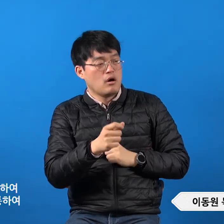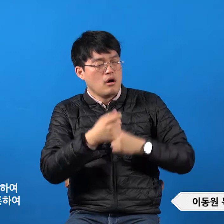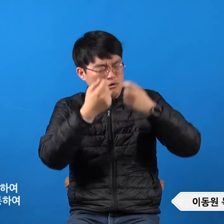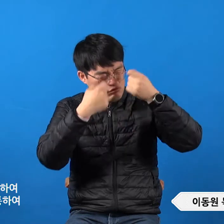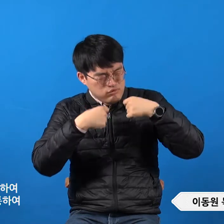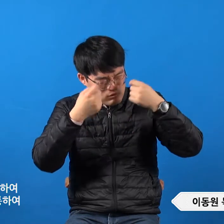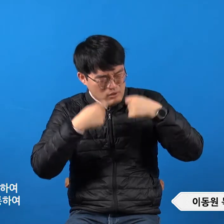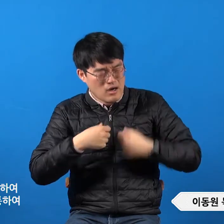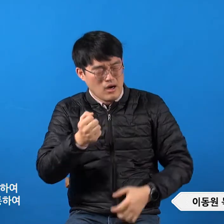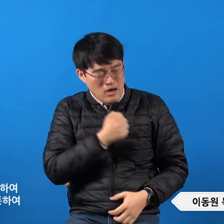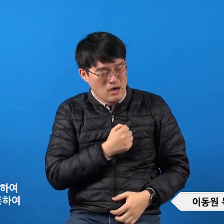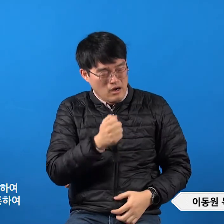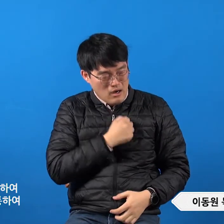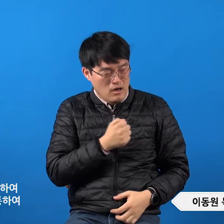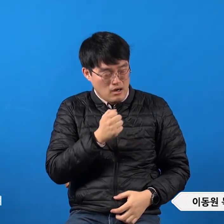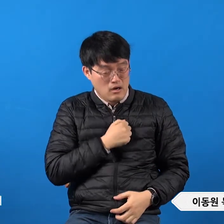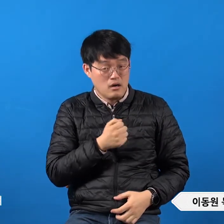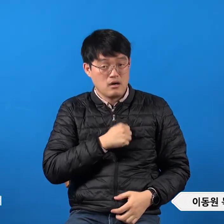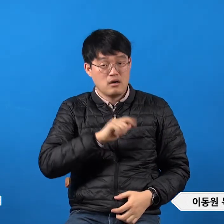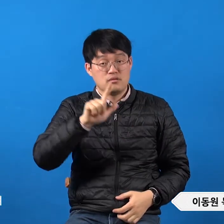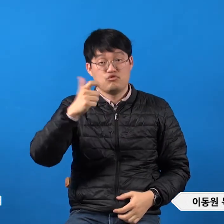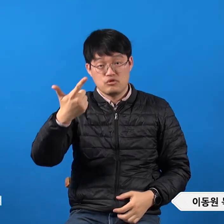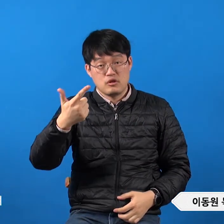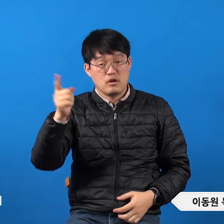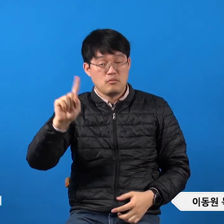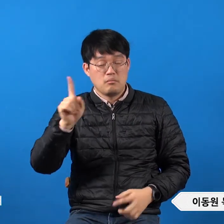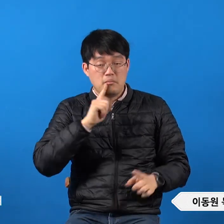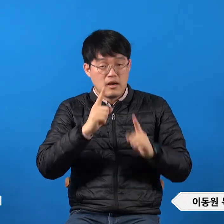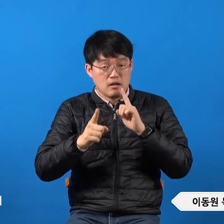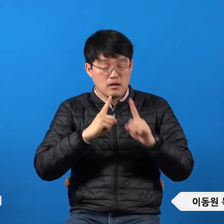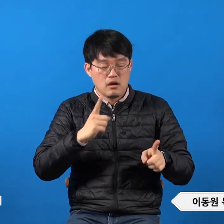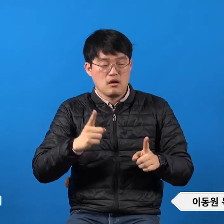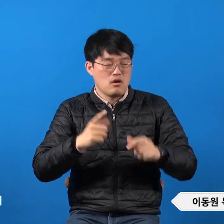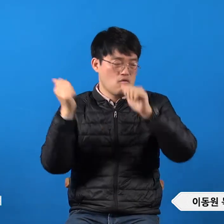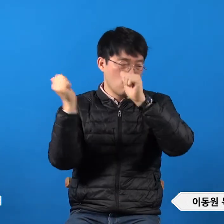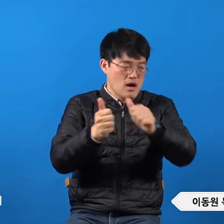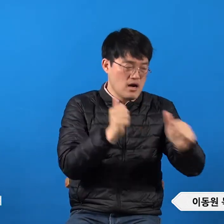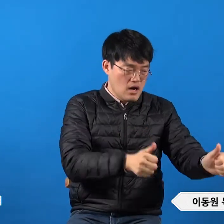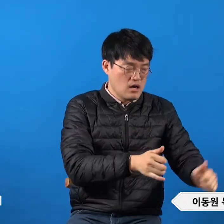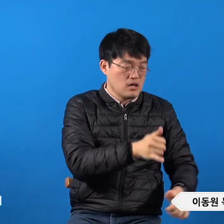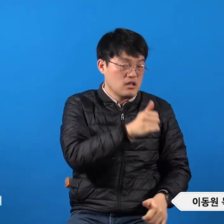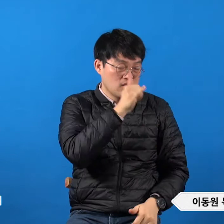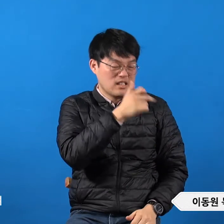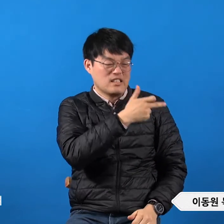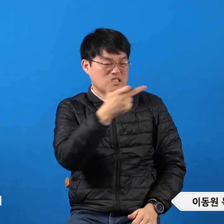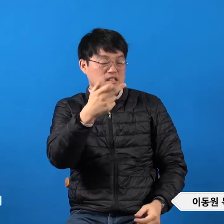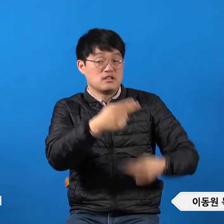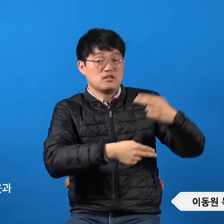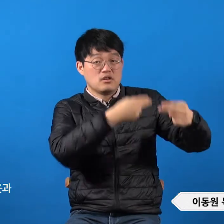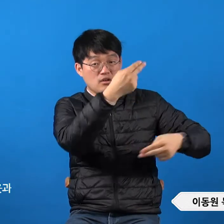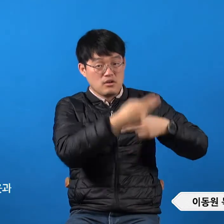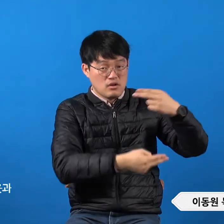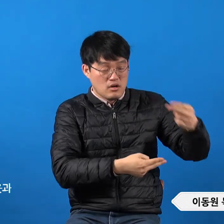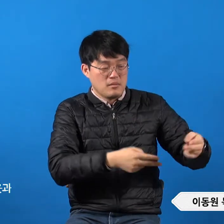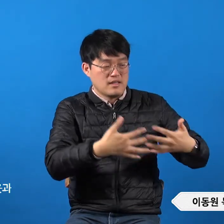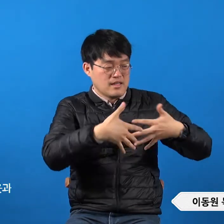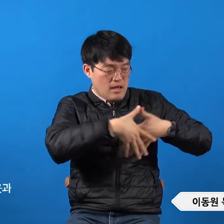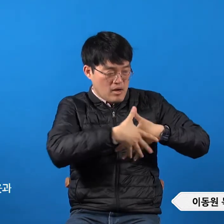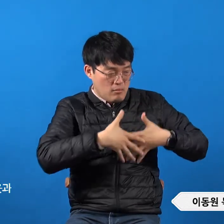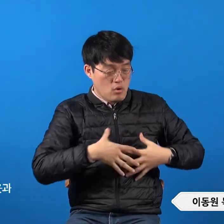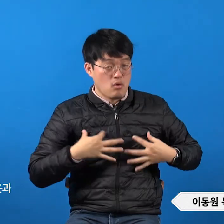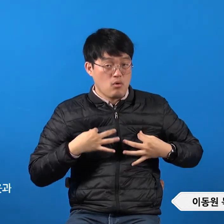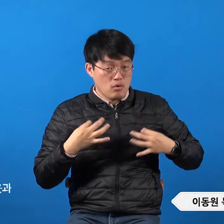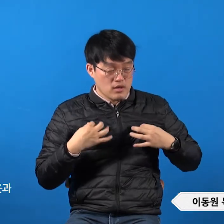울고 애통하며 16절 이르되 와 있도다 큰 성이요 세마포 옷과 자주 옷과 붉은